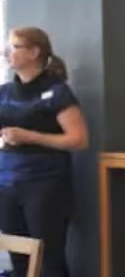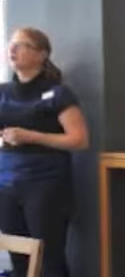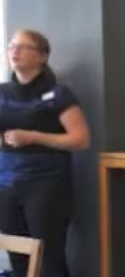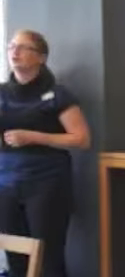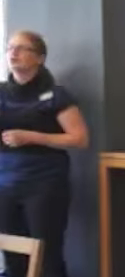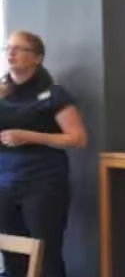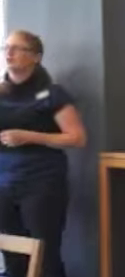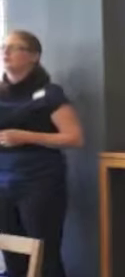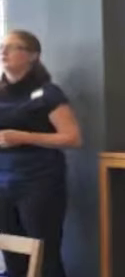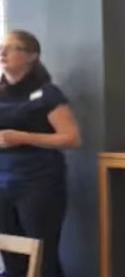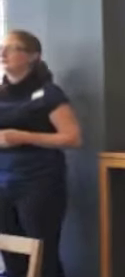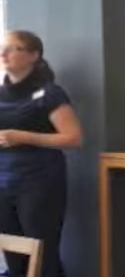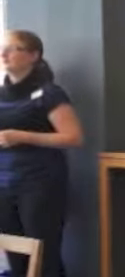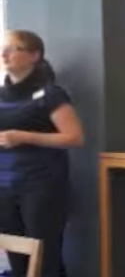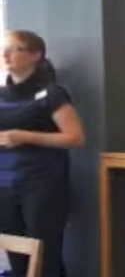Friedrichs.